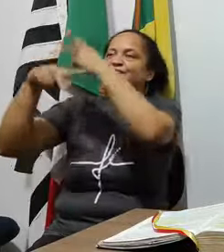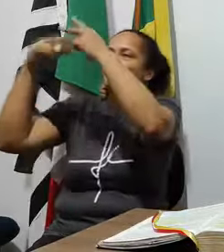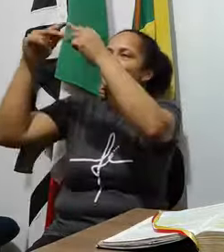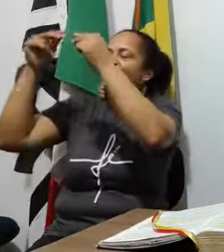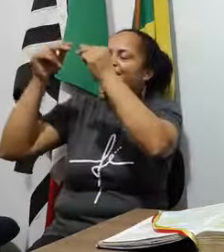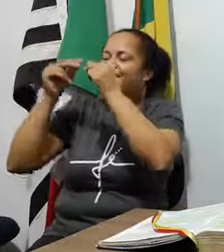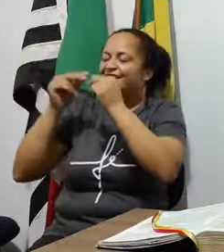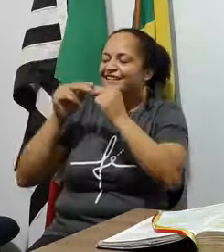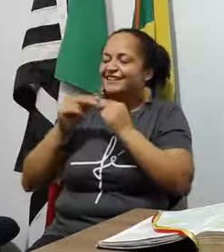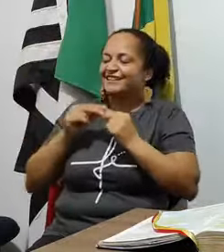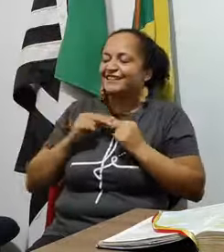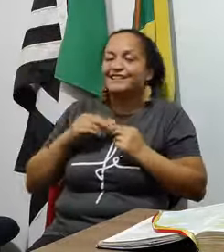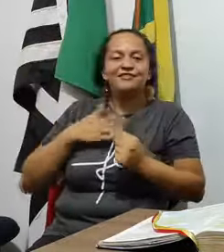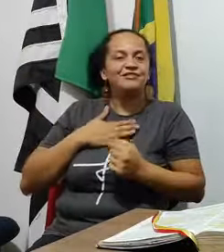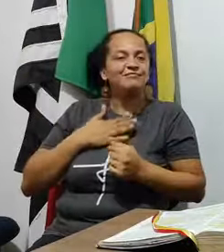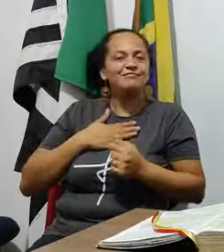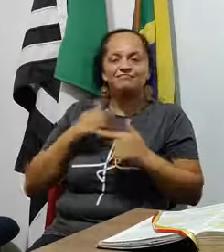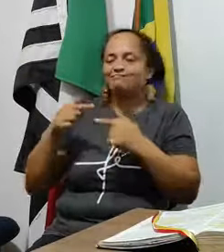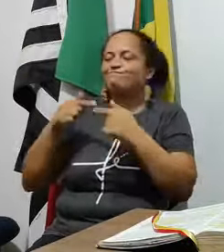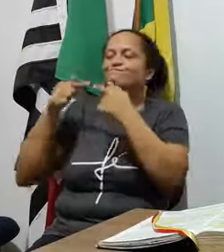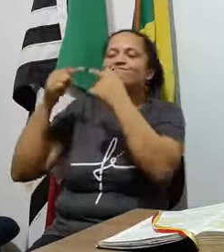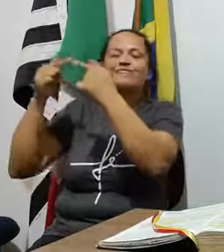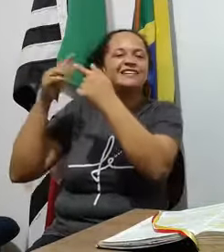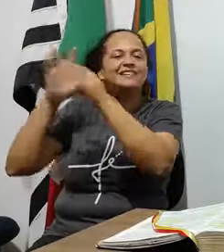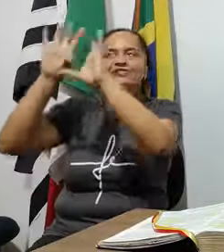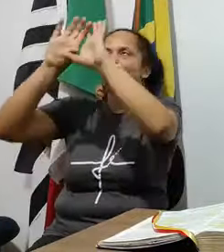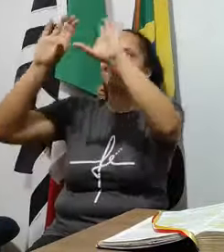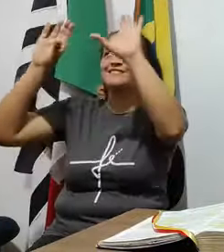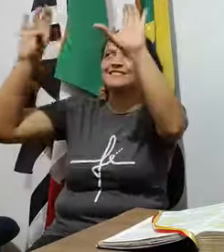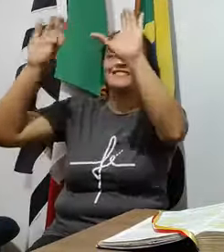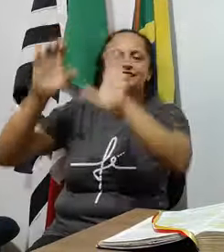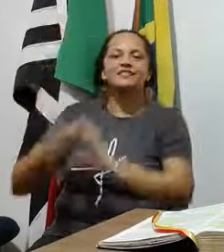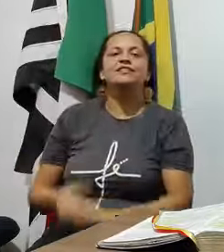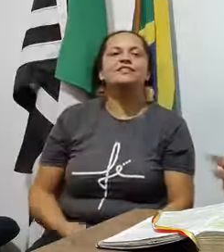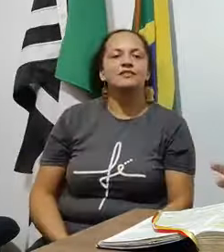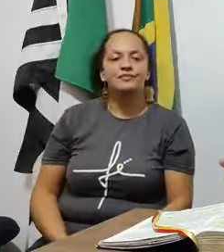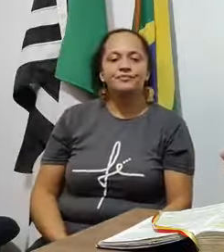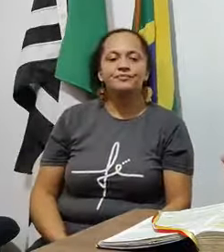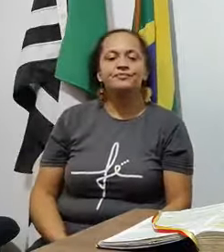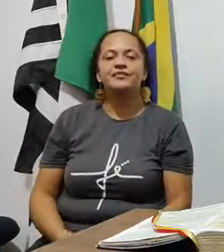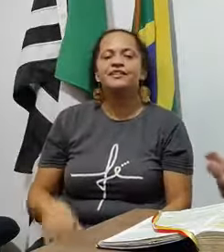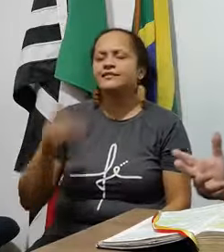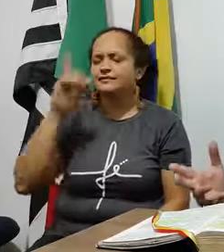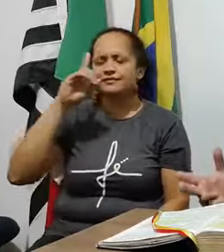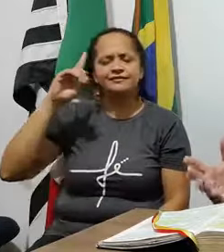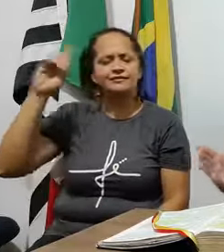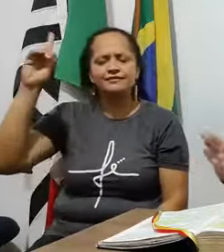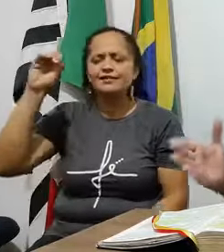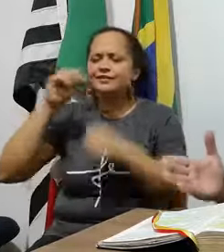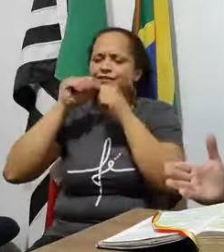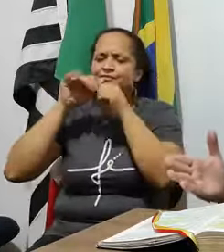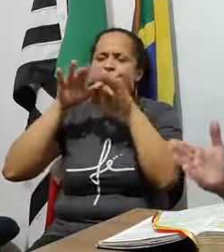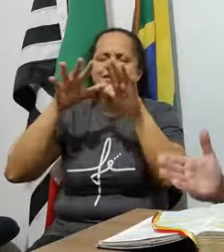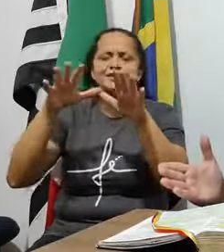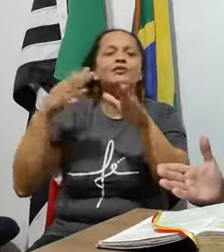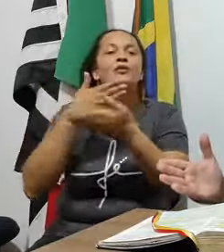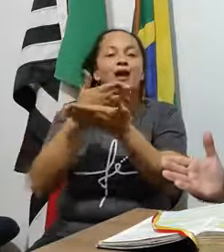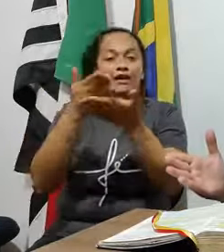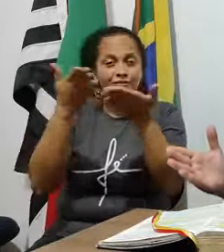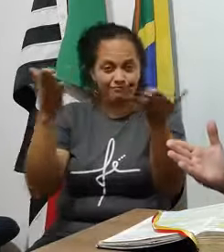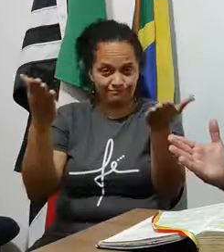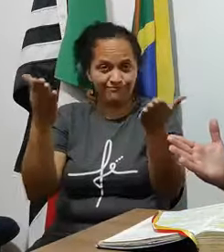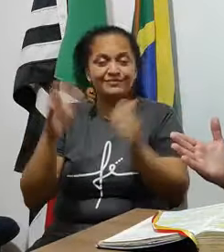um galardão me esperando no céu. Que coisa linda, né? Que oxalá todos nós possamos um